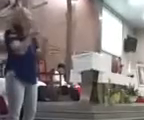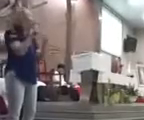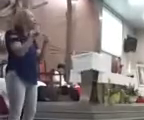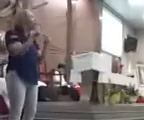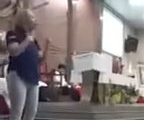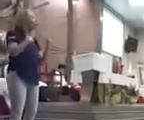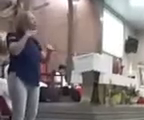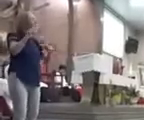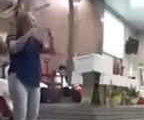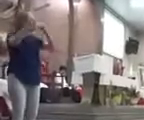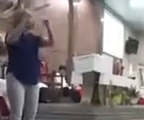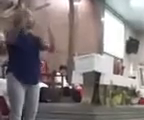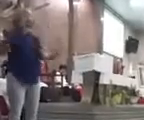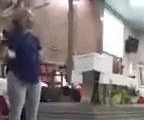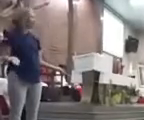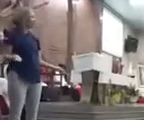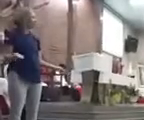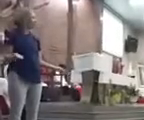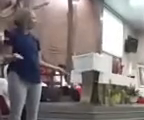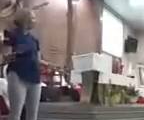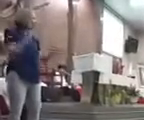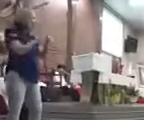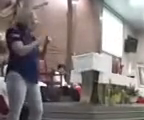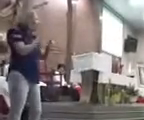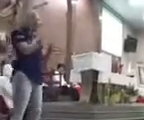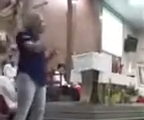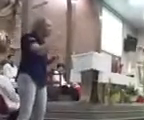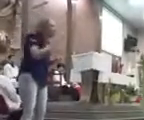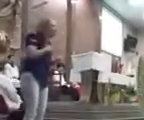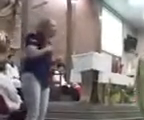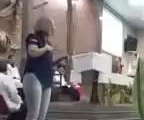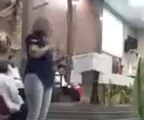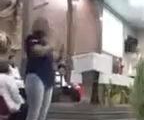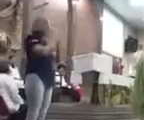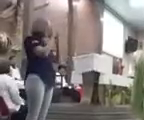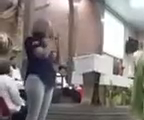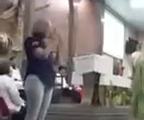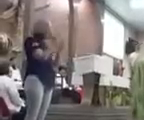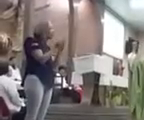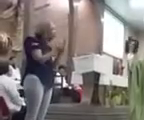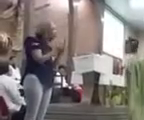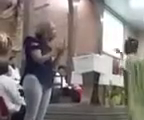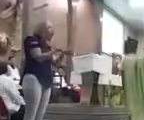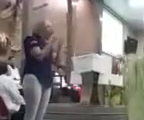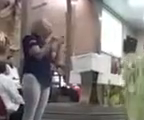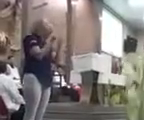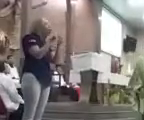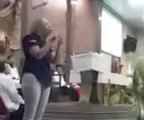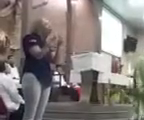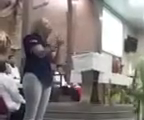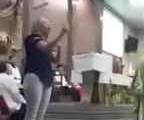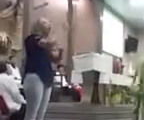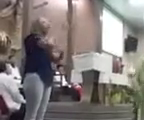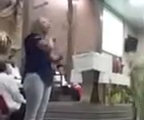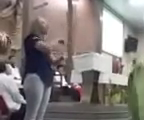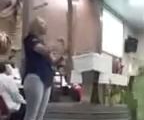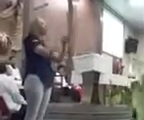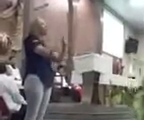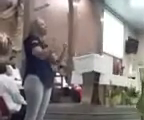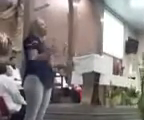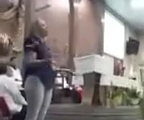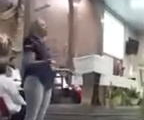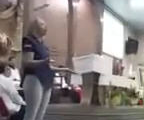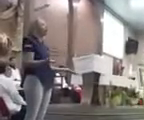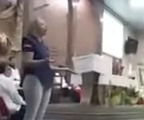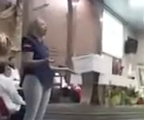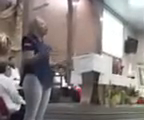cheguei. Porque senão, na minha família, essa igreja não vai conseguir adentrar. E nesta